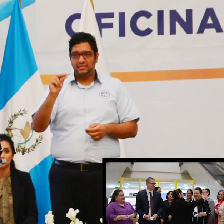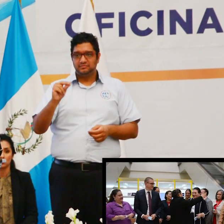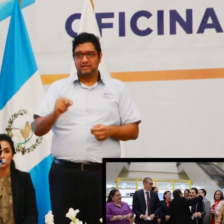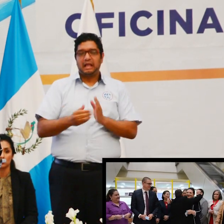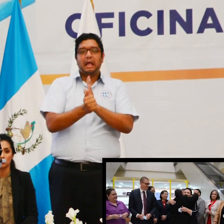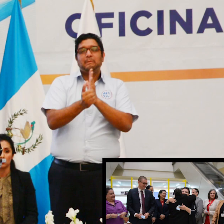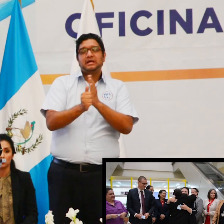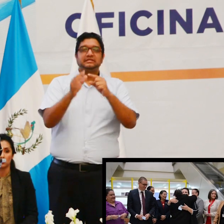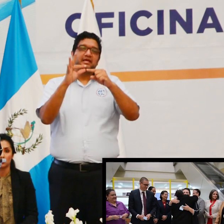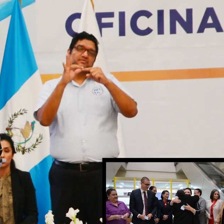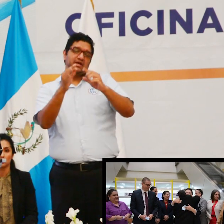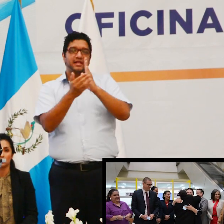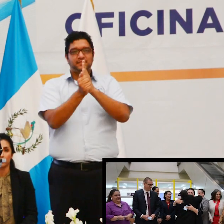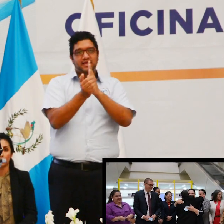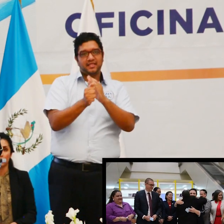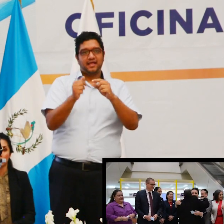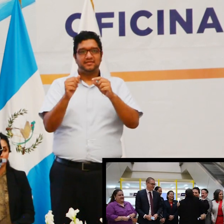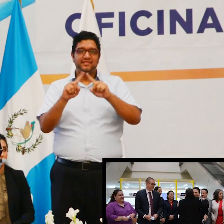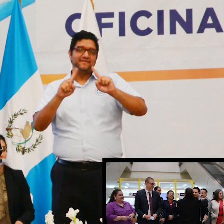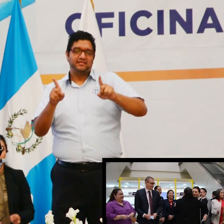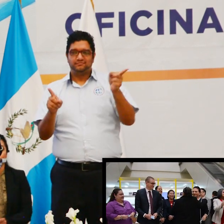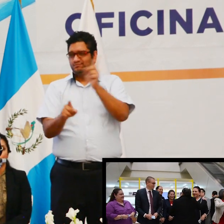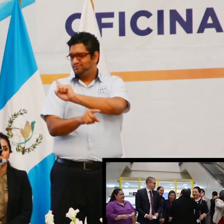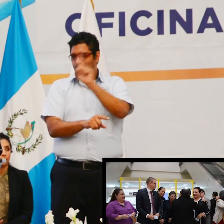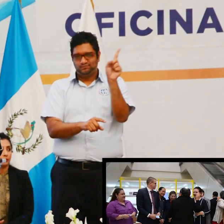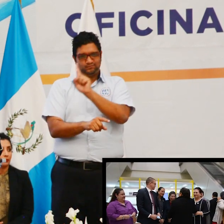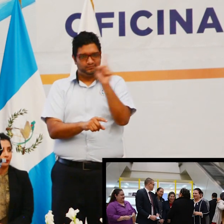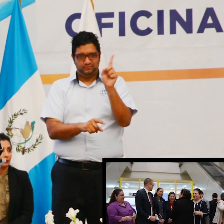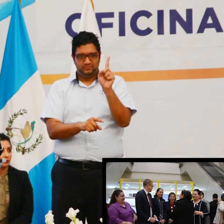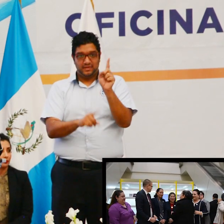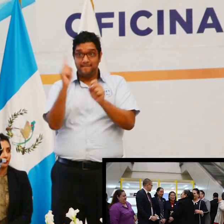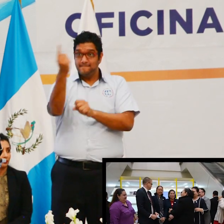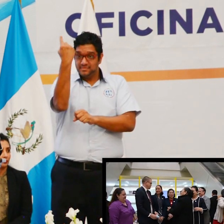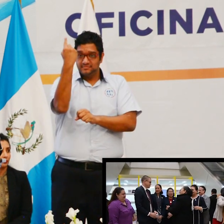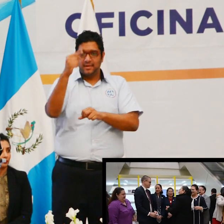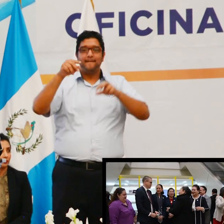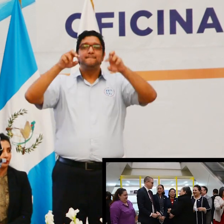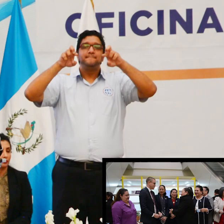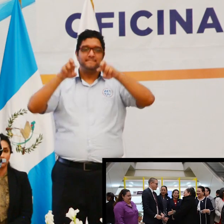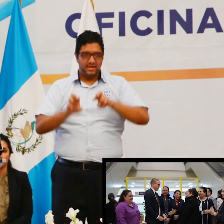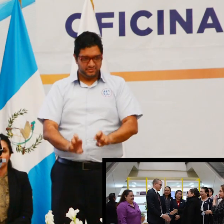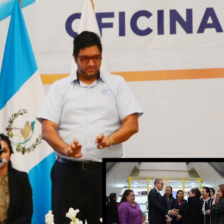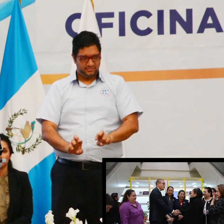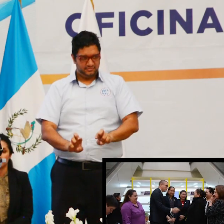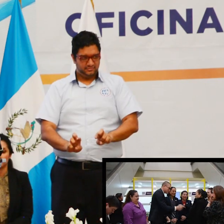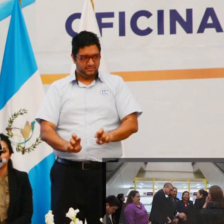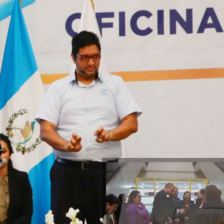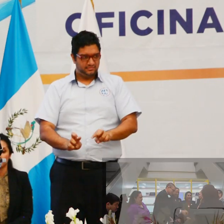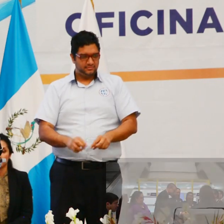o capacidades diferentes. La persona, se enfatiza el término persona en situación o condición de